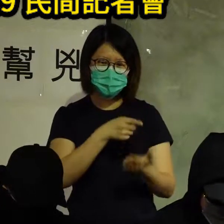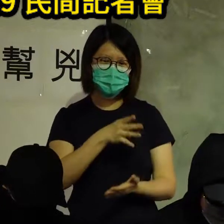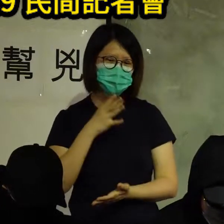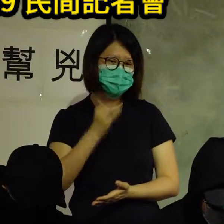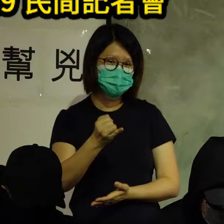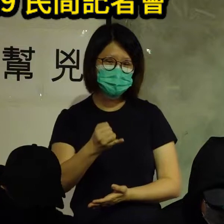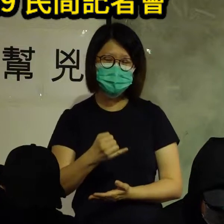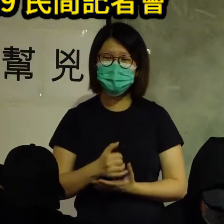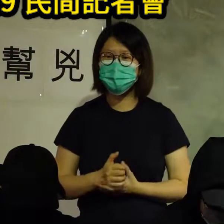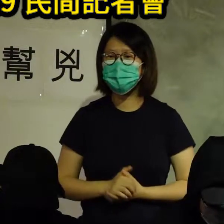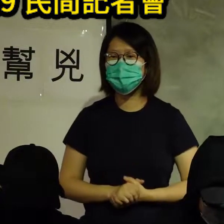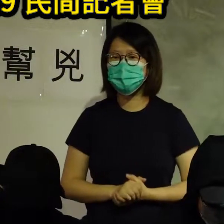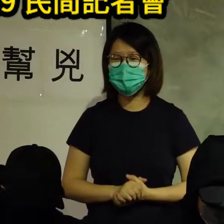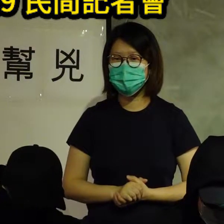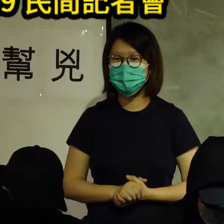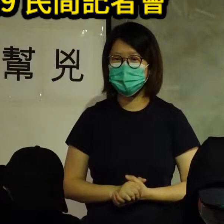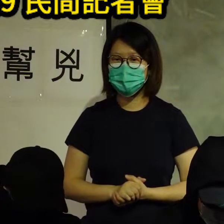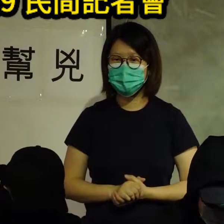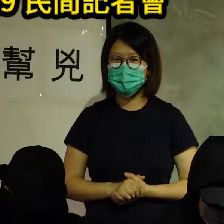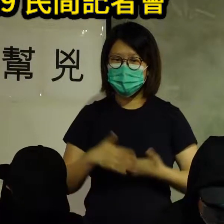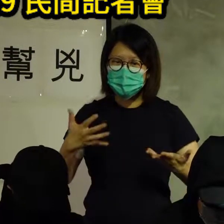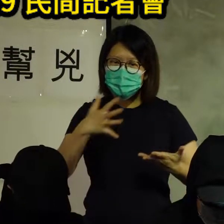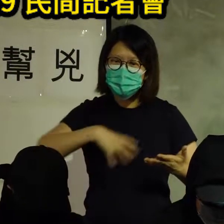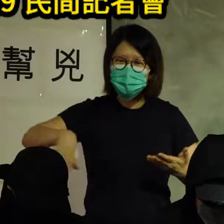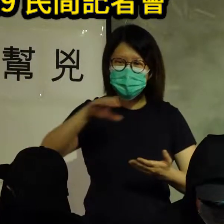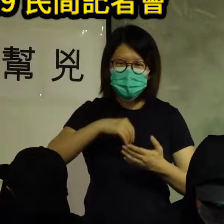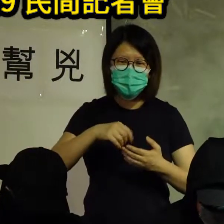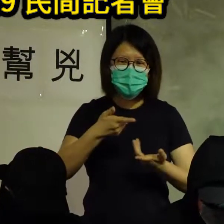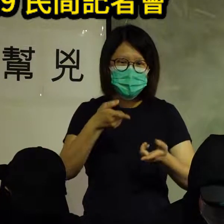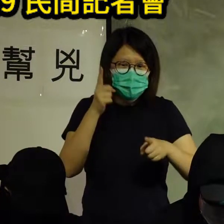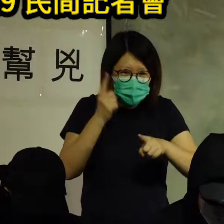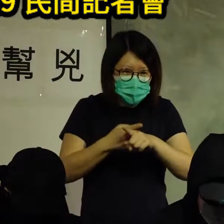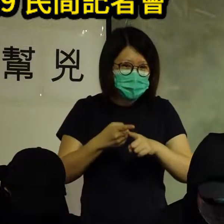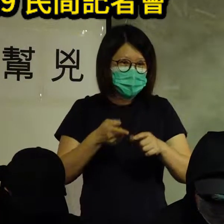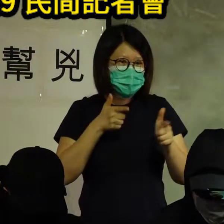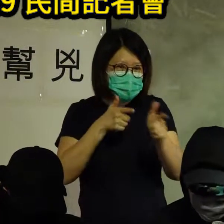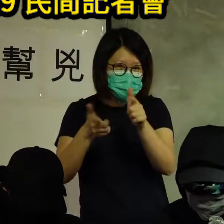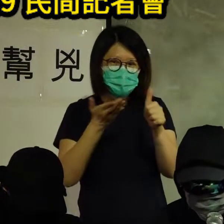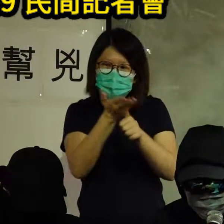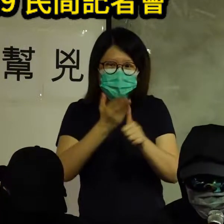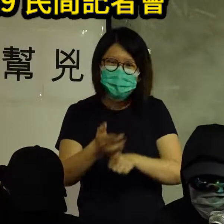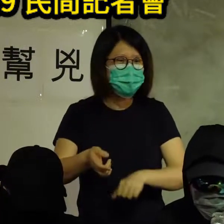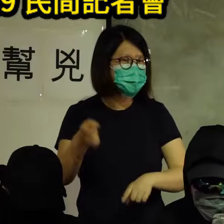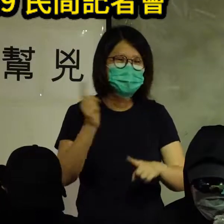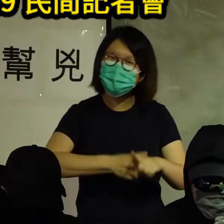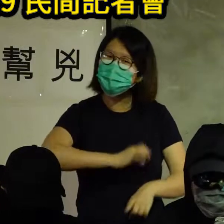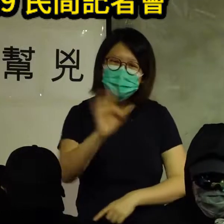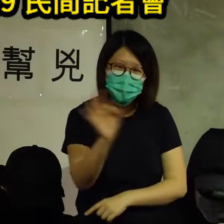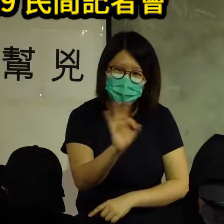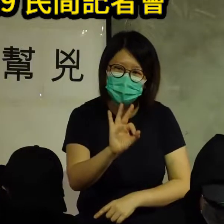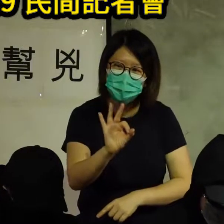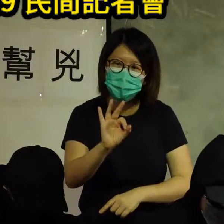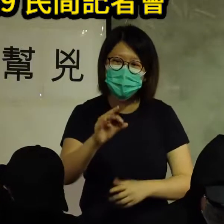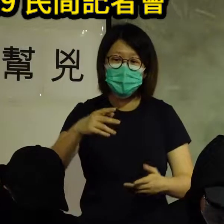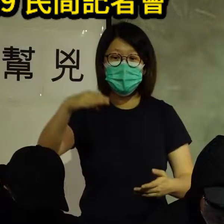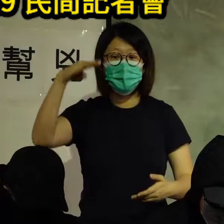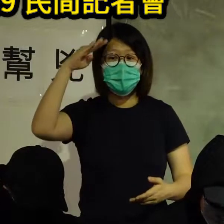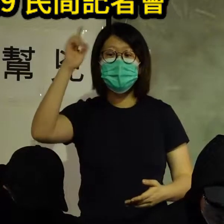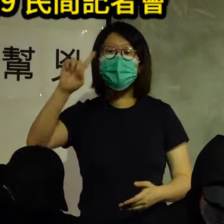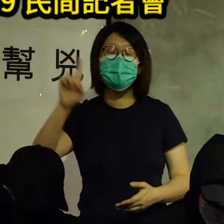是開宗名義令政權可以砌詞造假連目須有的罪證都省發